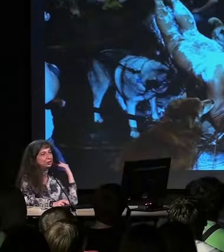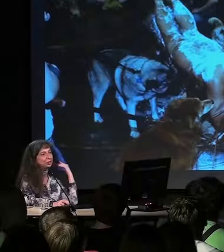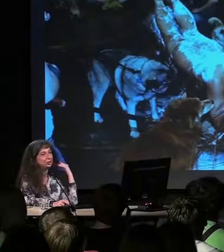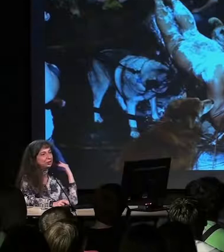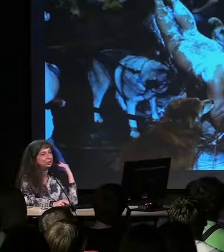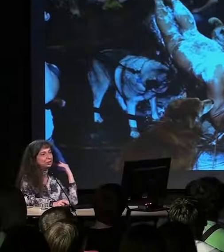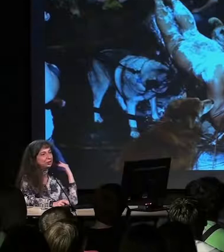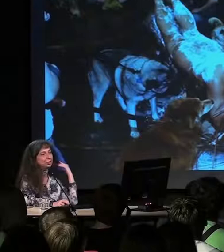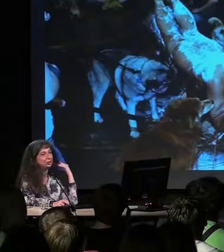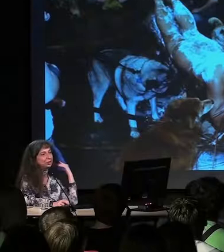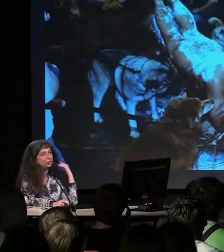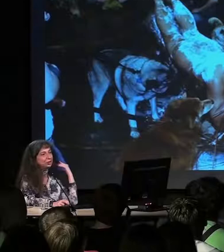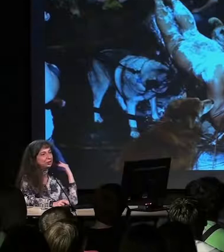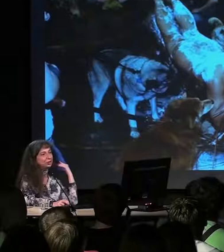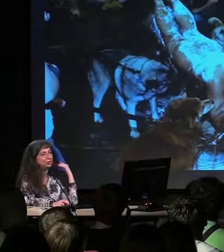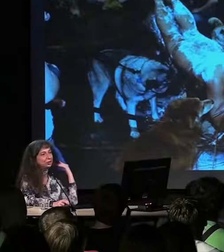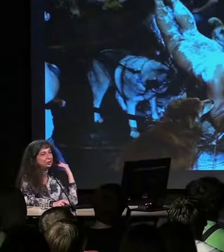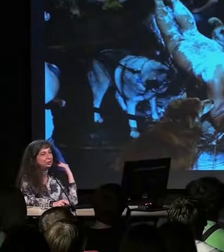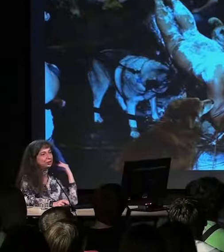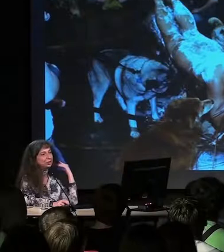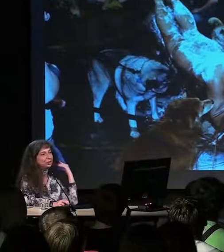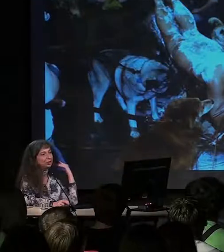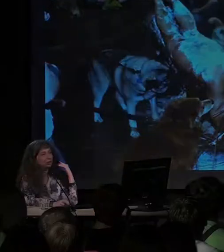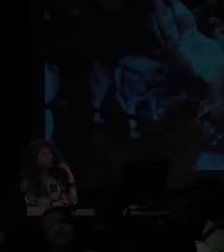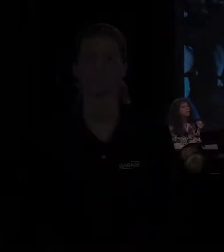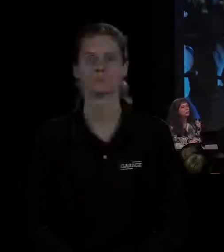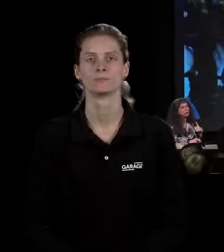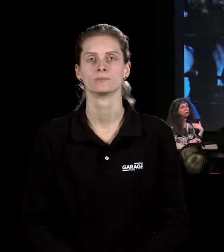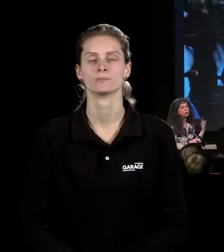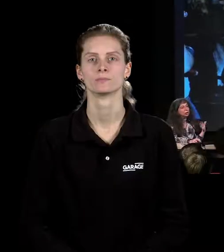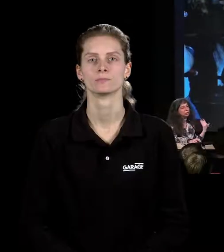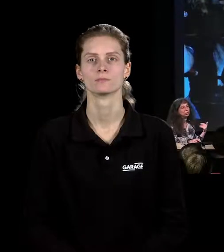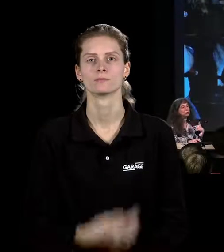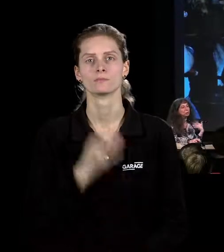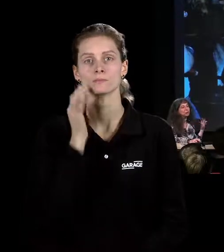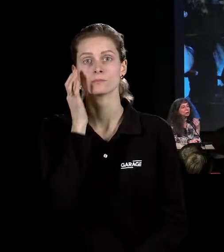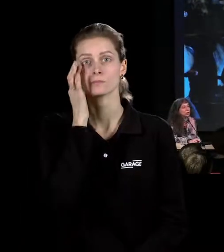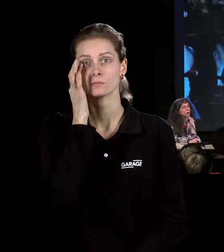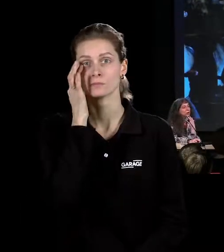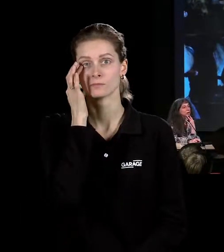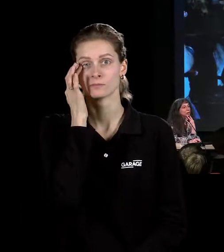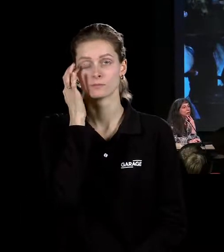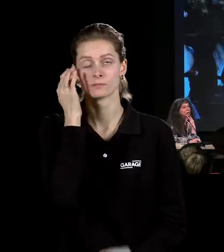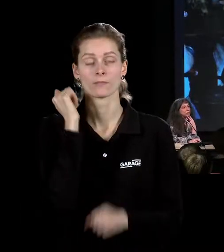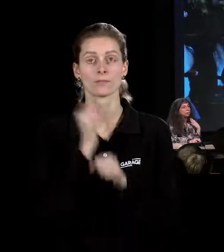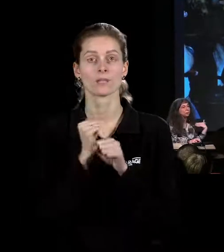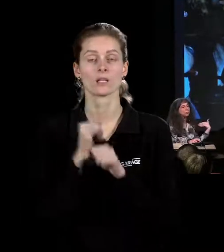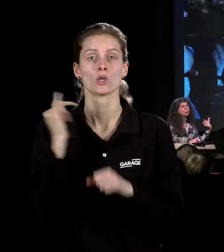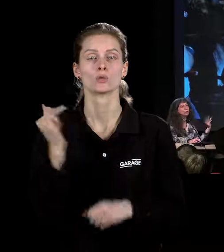несколько собак на поводках. Собаки обнюхивают художника. И он там делает такую историю «Сны дракона», где